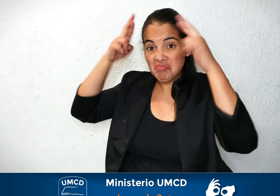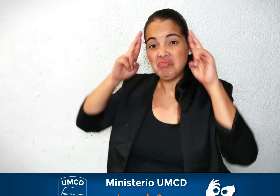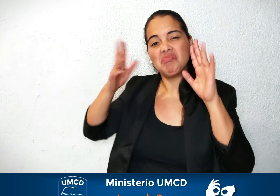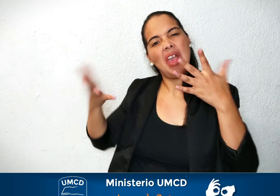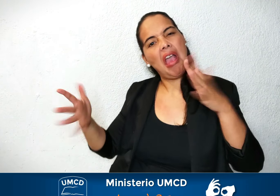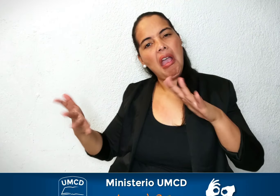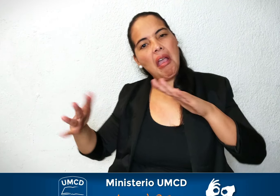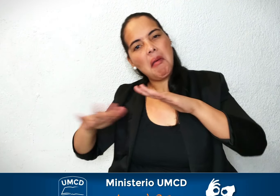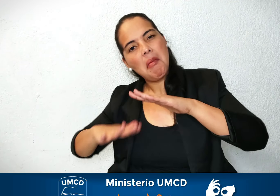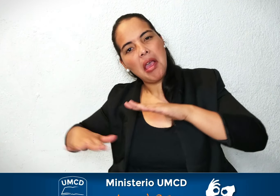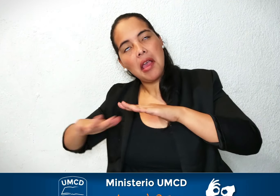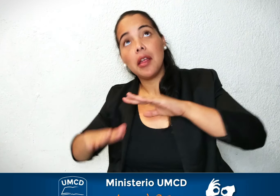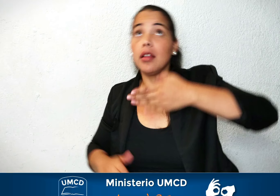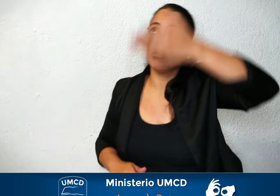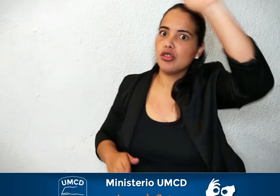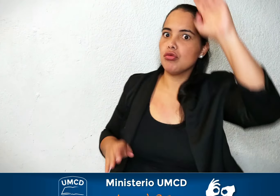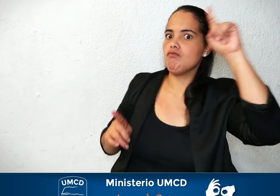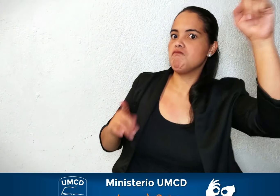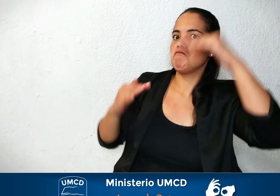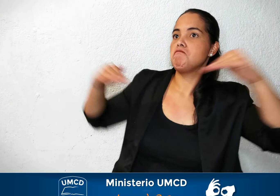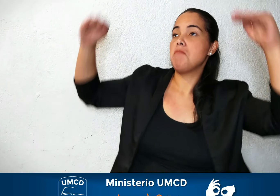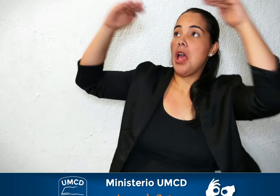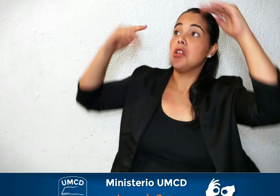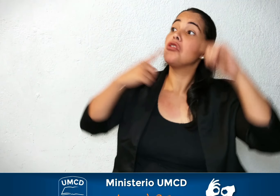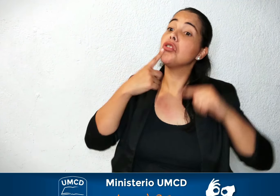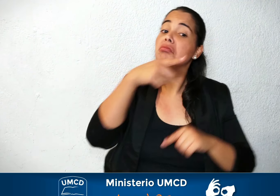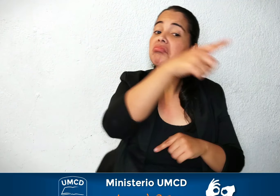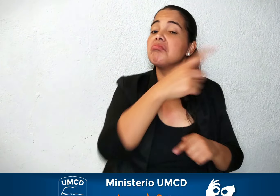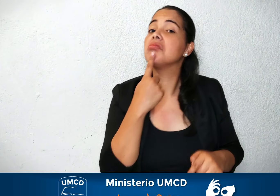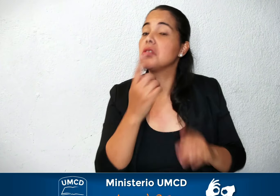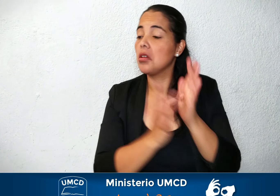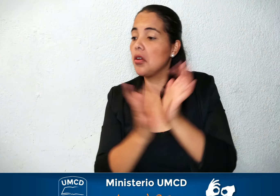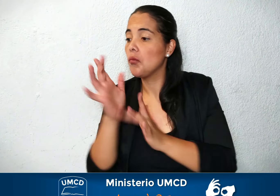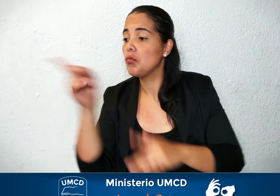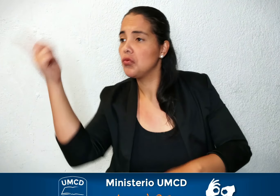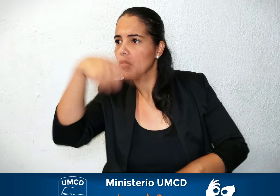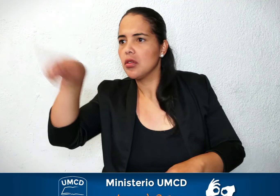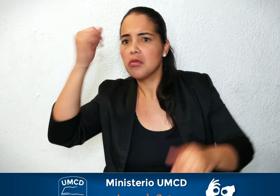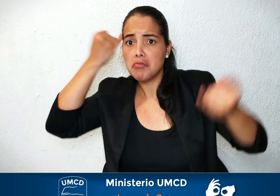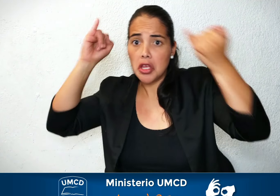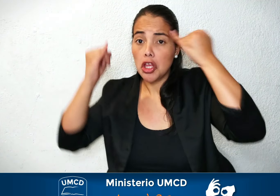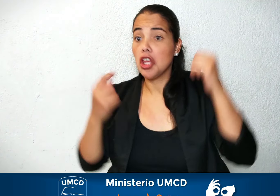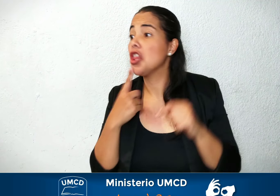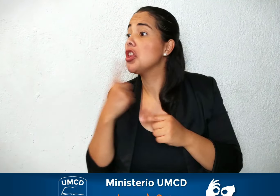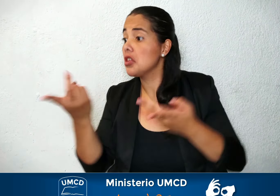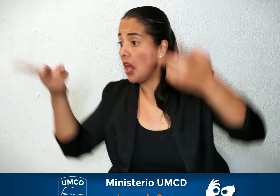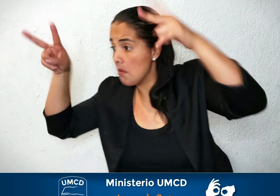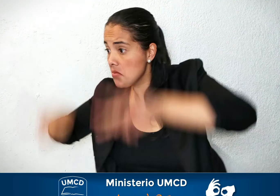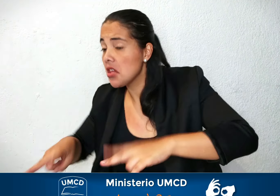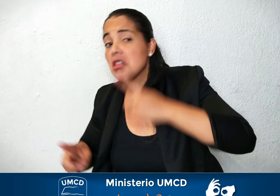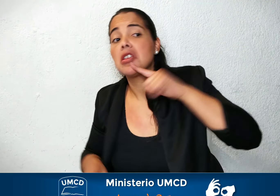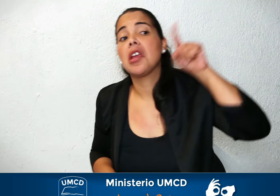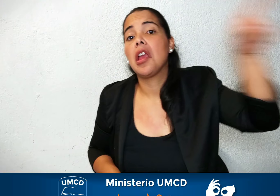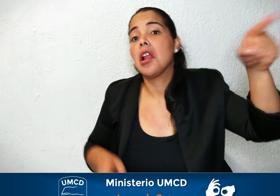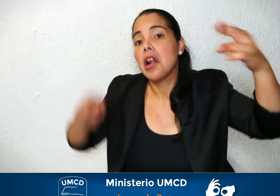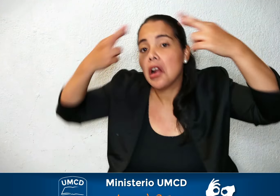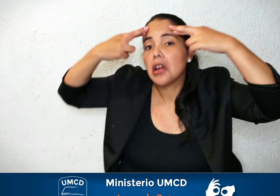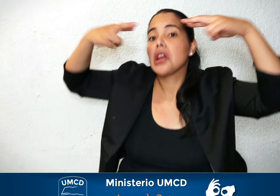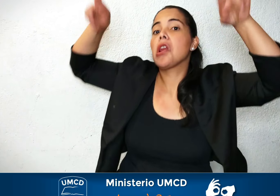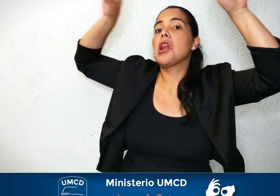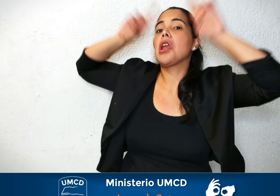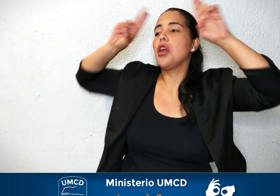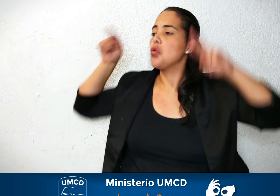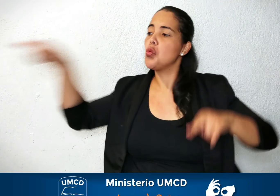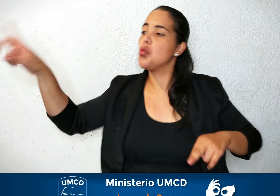acusación. Y la otra era que él, según ellos, estaba declarándose ser rey, y por tal razón estaba